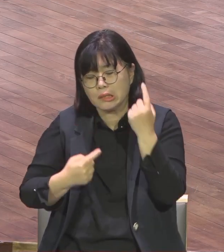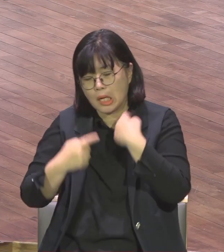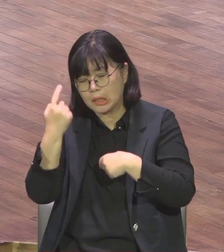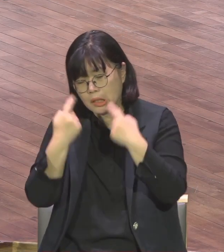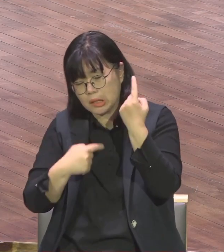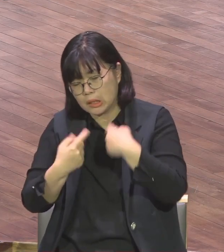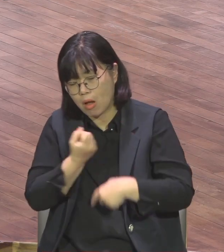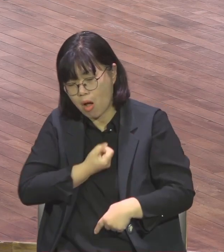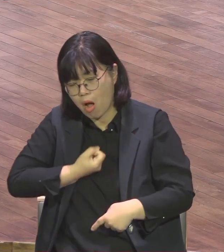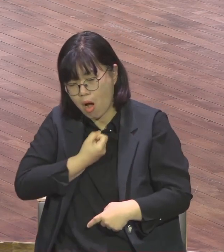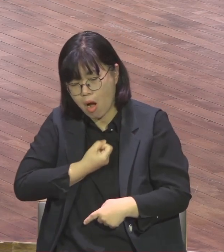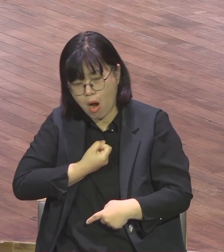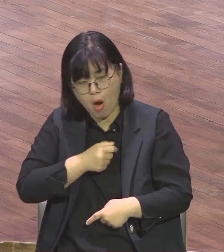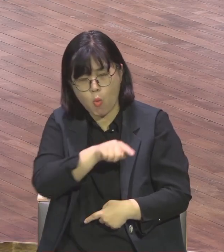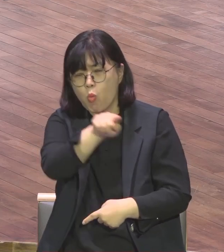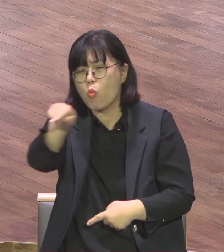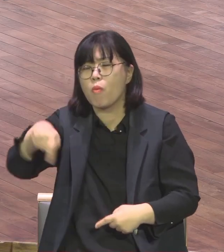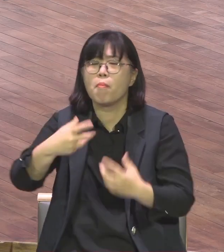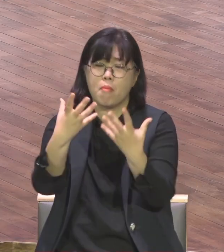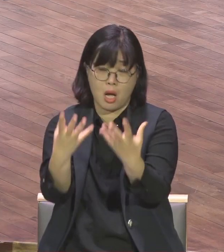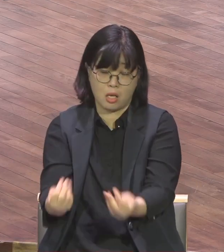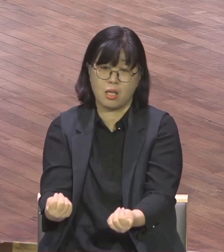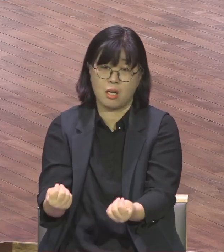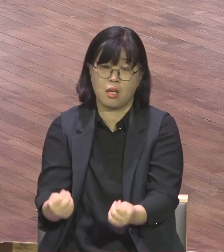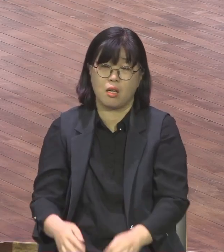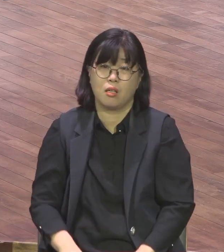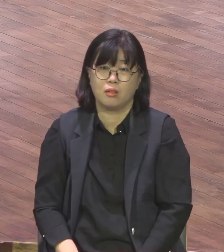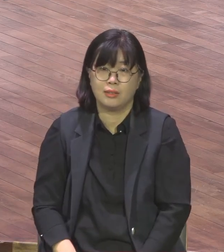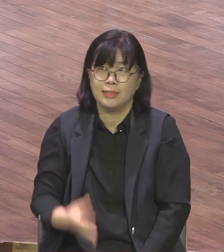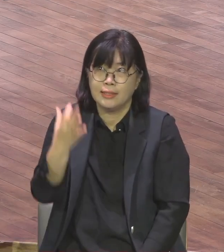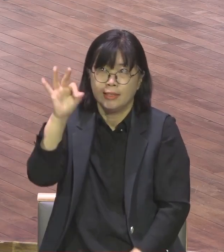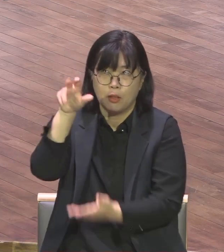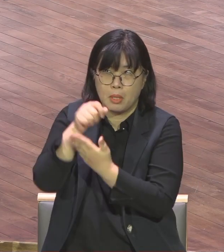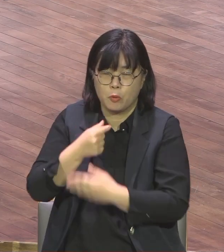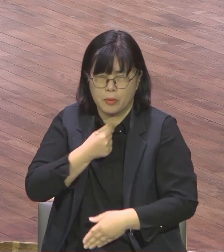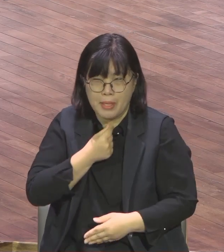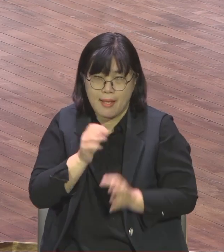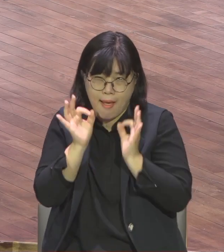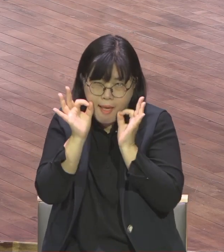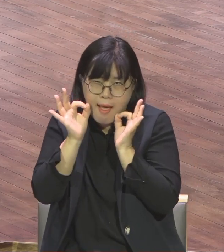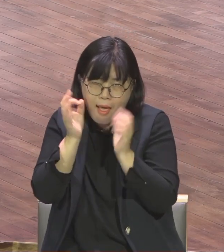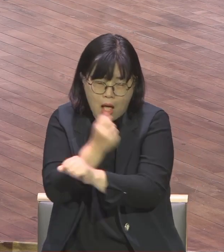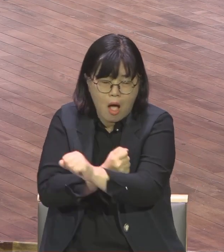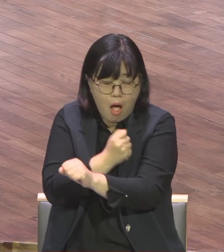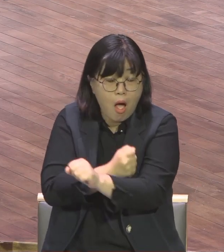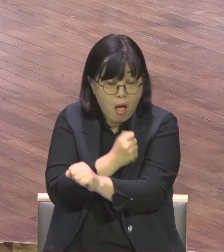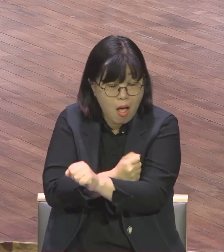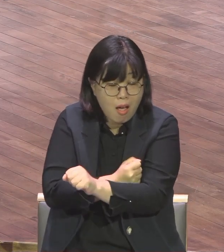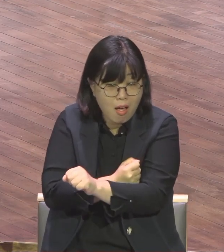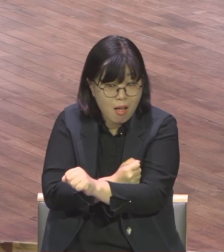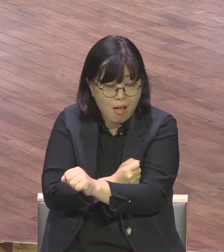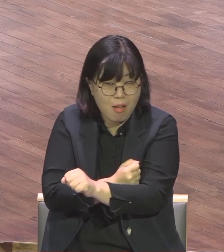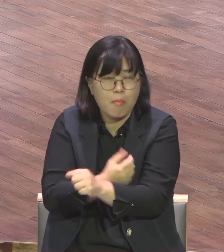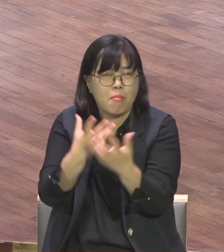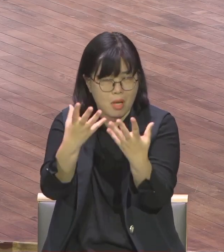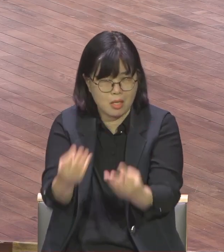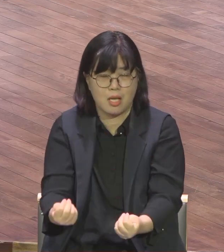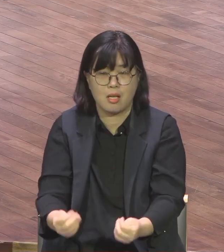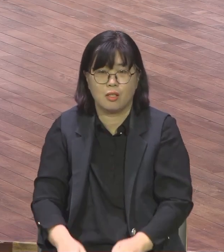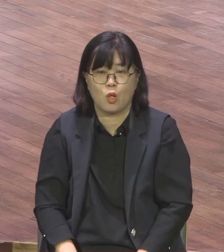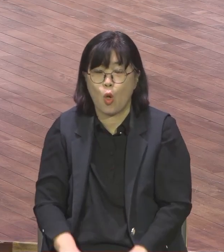참 많이 있습니다. 인정받기 위해서 애쓰는 모습도 많이 볼 수가 있습니다. 오늘 날짜가